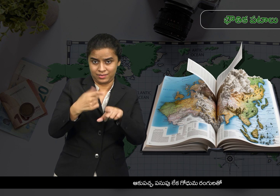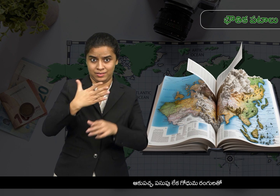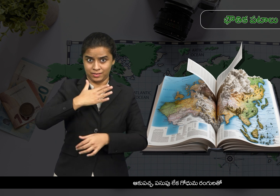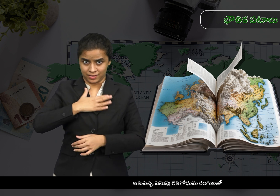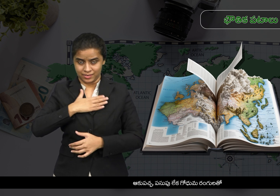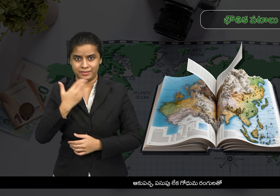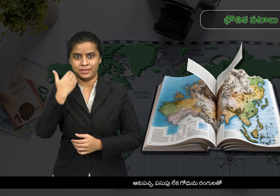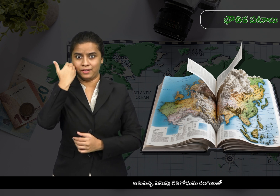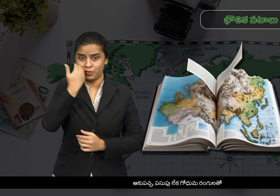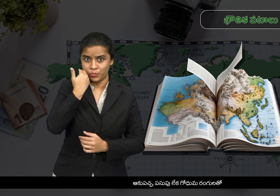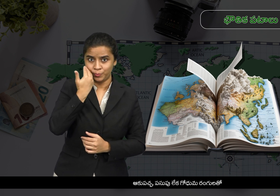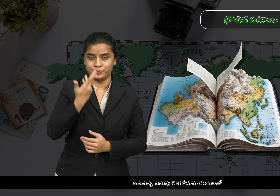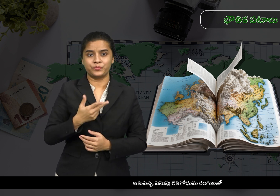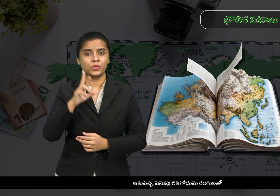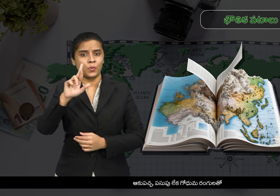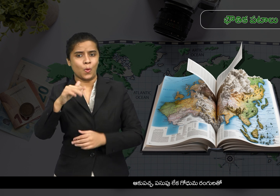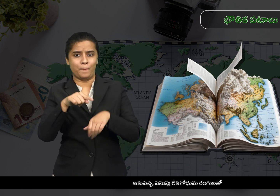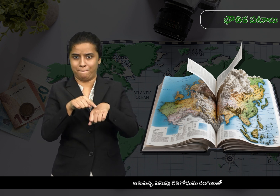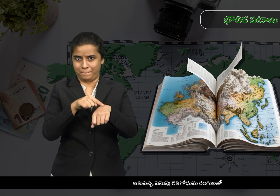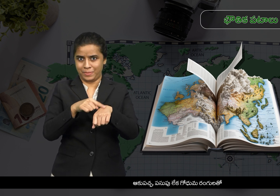ఆకుపచ్చ, పసుపు లేక గోధుమ రంగులతో